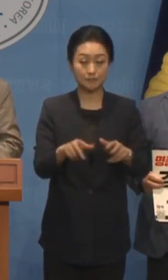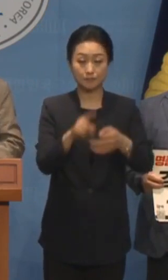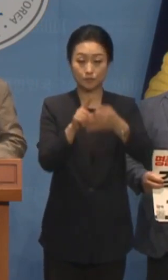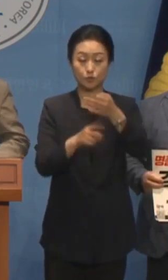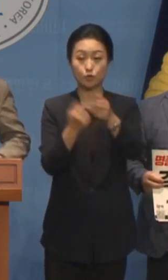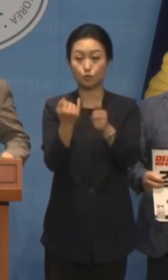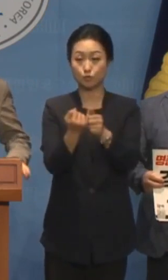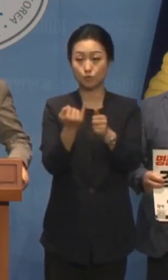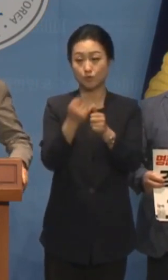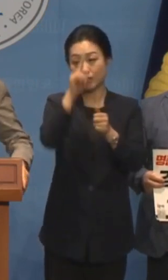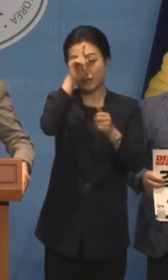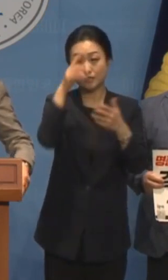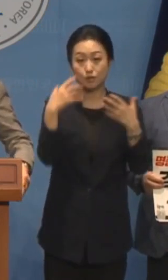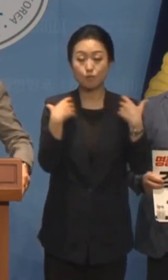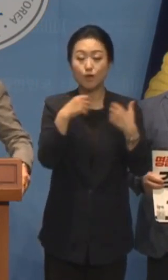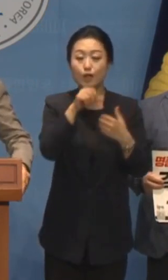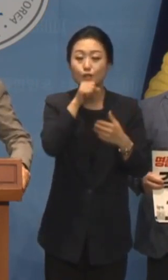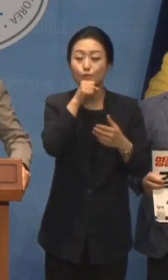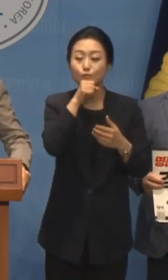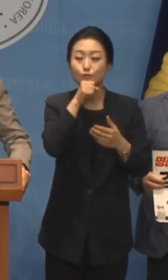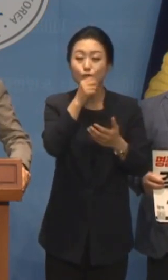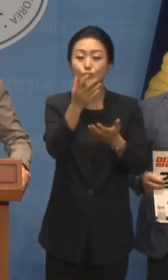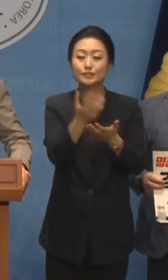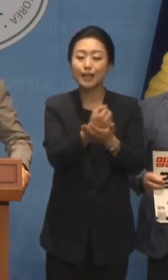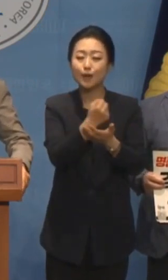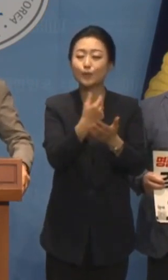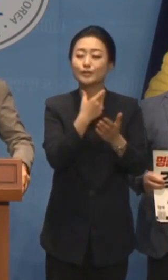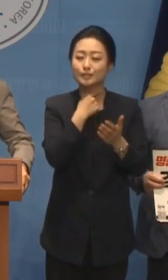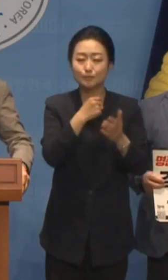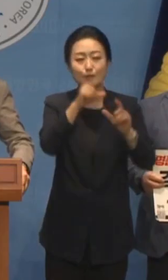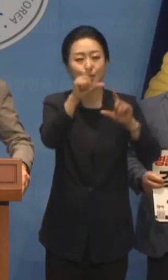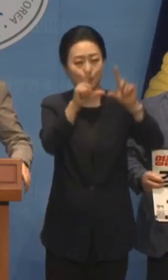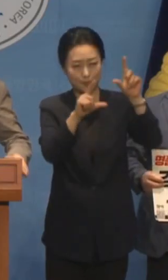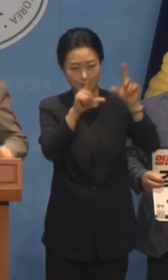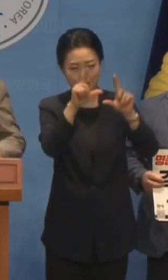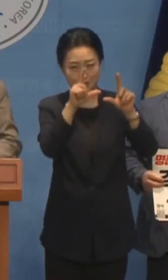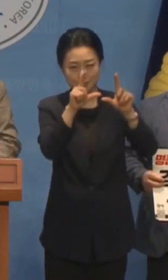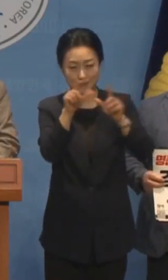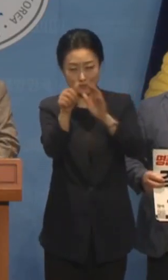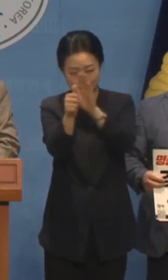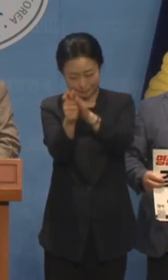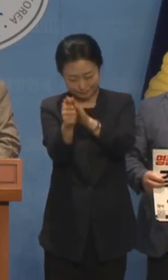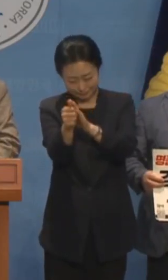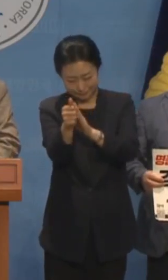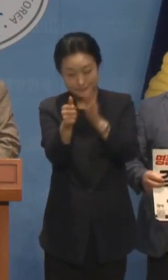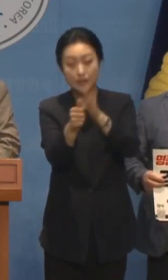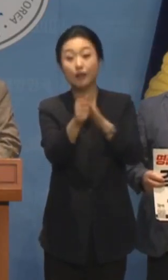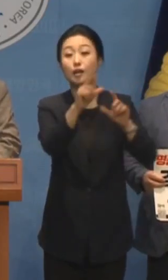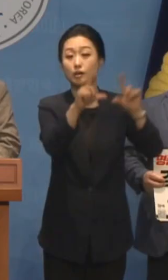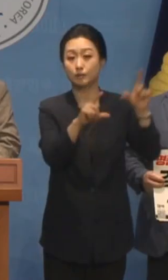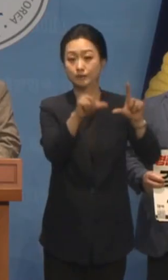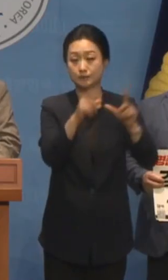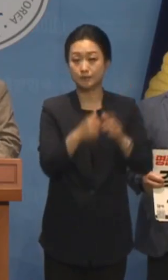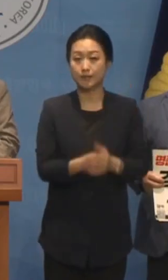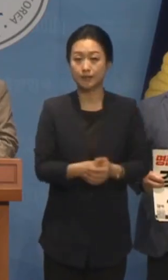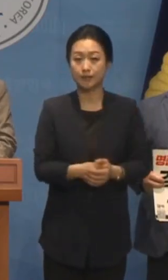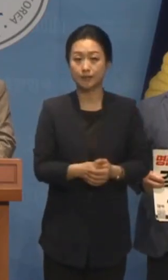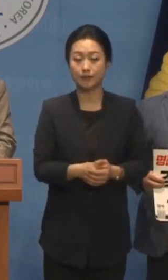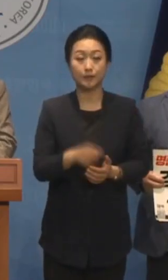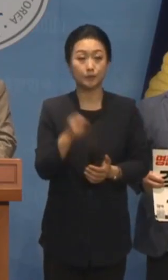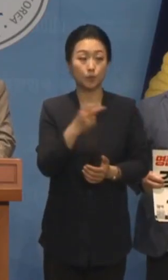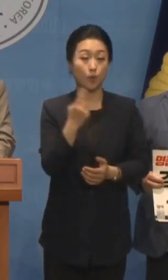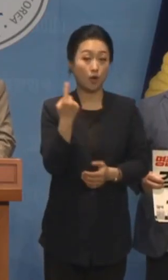김건희 정권의 점수를 따려는 작태로밖에 판단할 수가 없습니다.